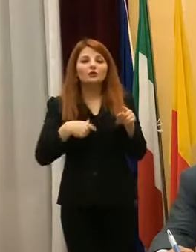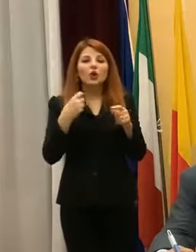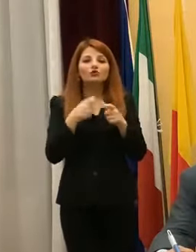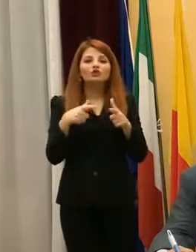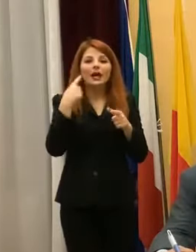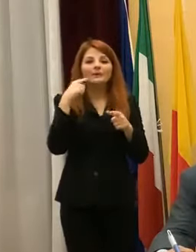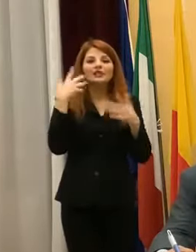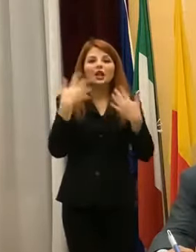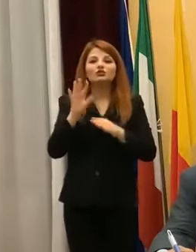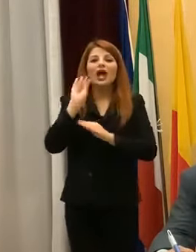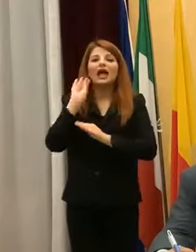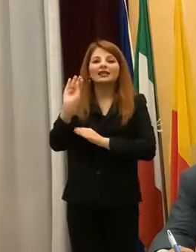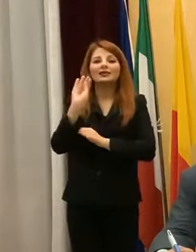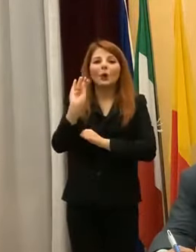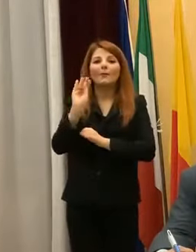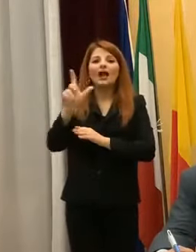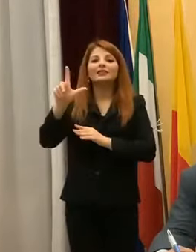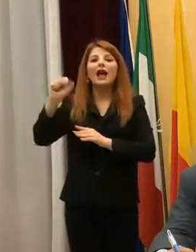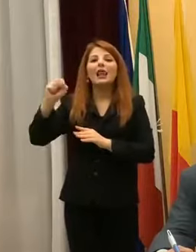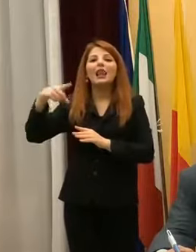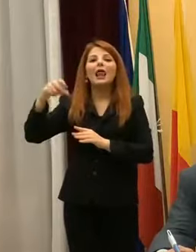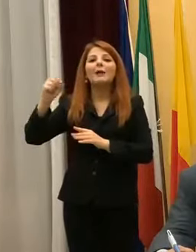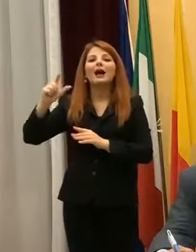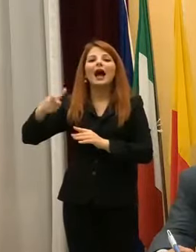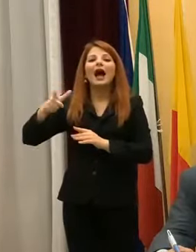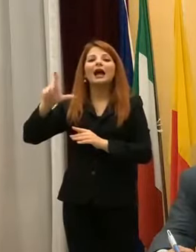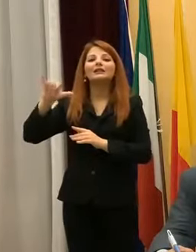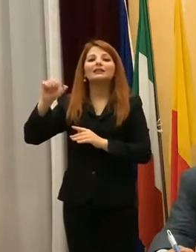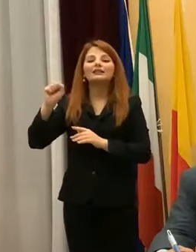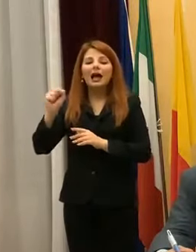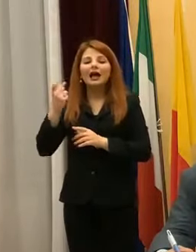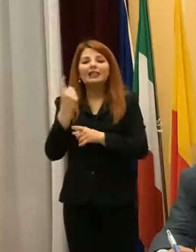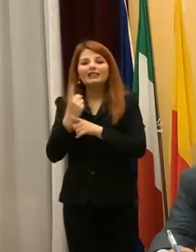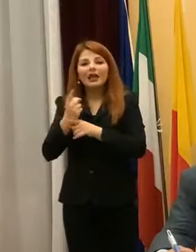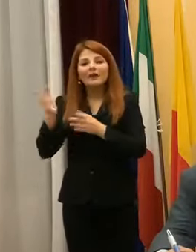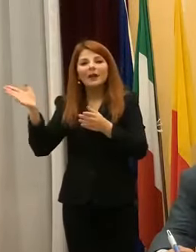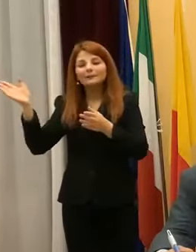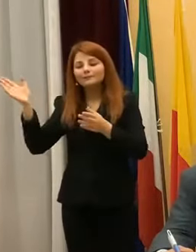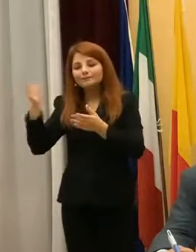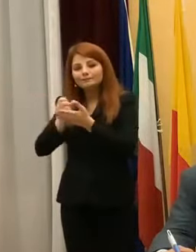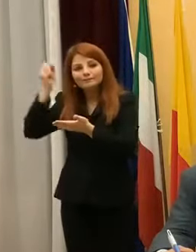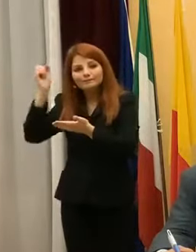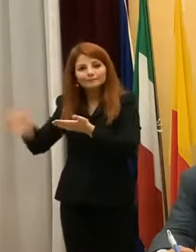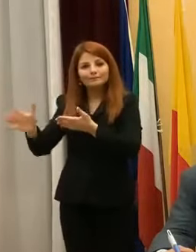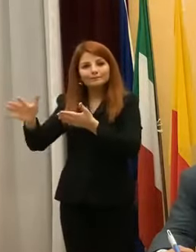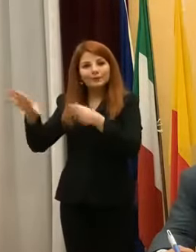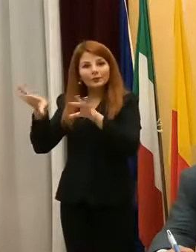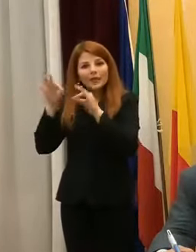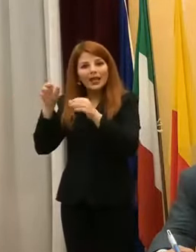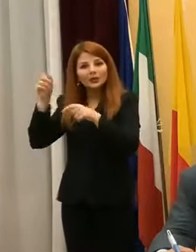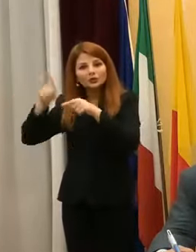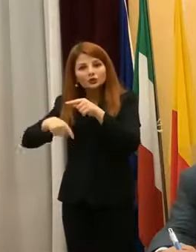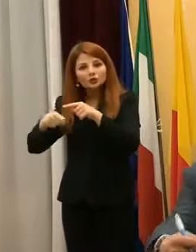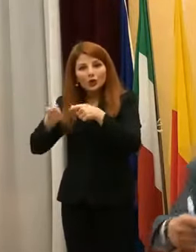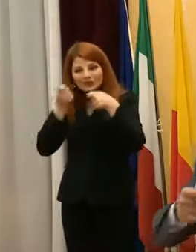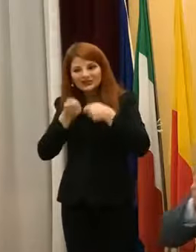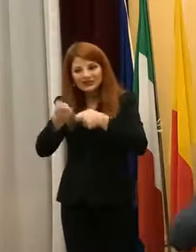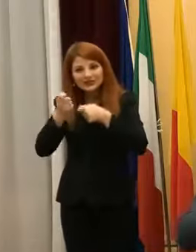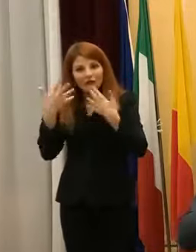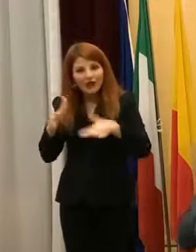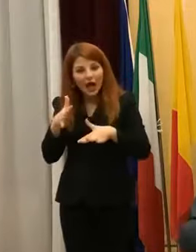rimozione immediata del direttore generale dell'ASP di Messina. Vicenda che certamente non sarà sfuggita alla sua